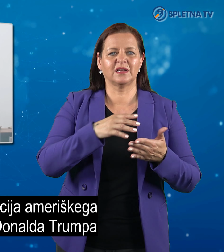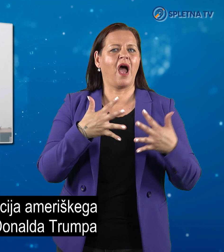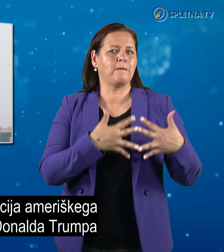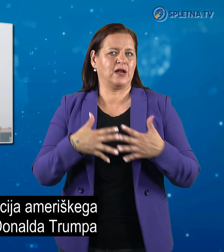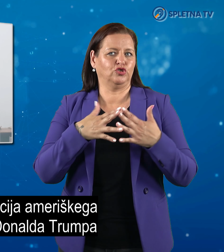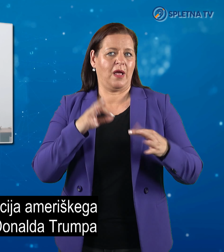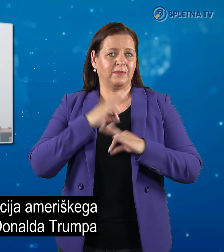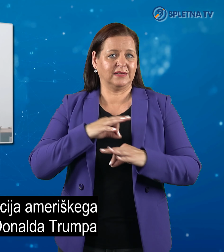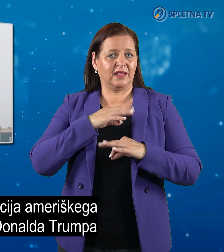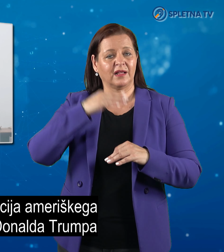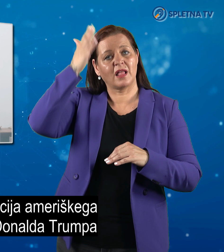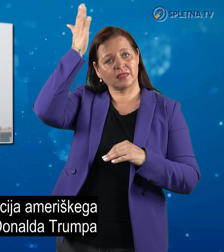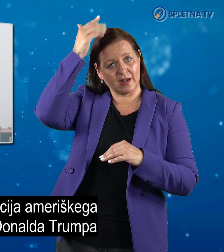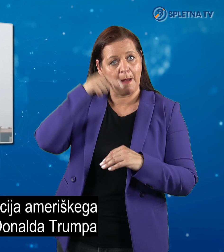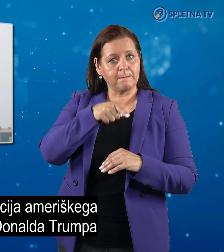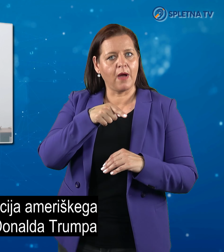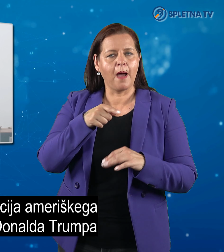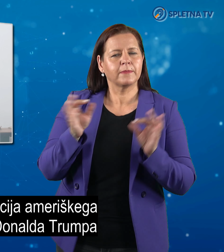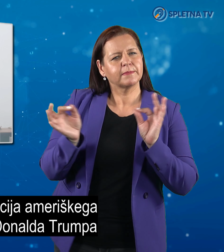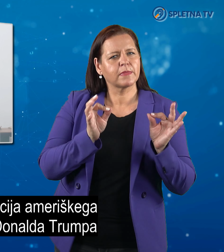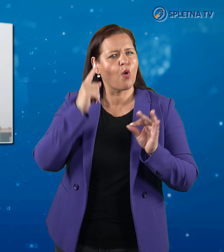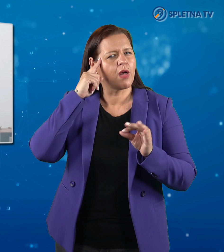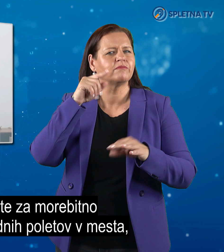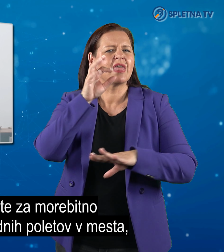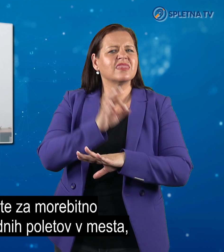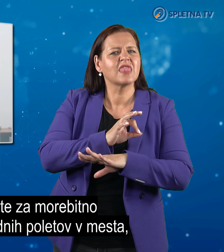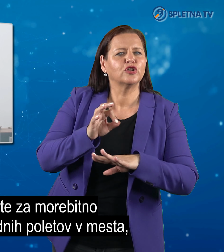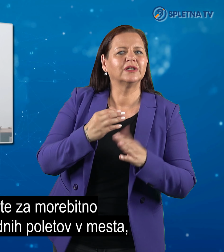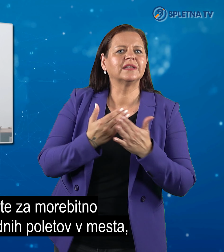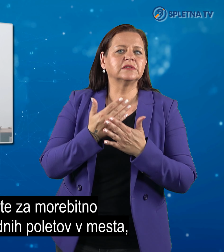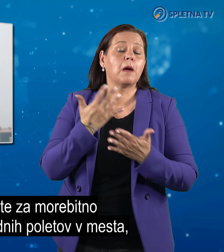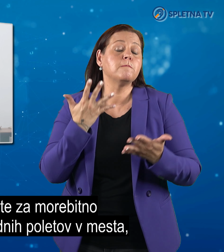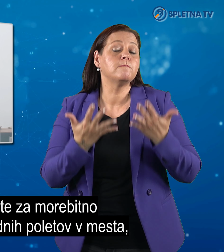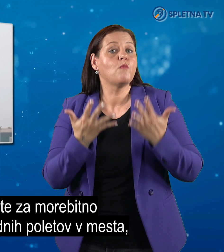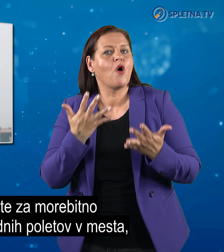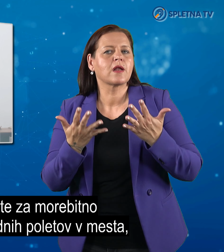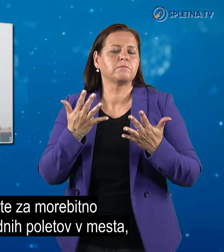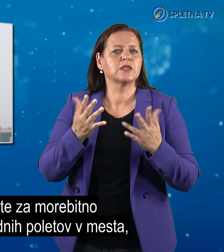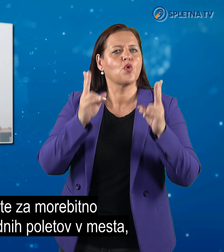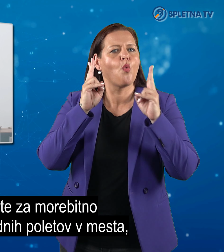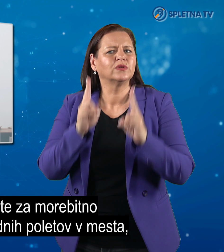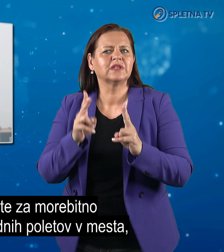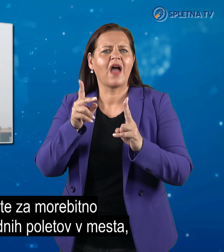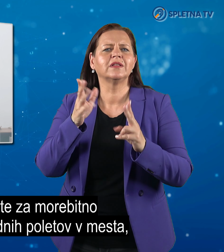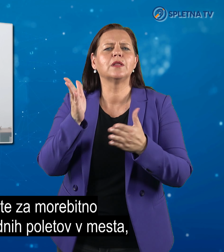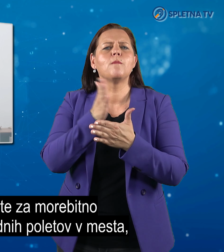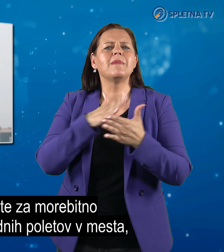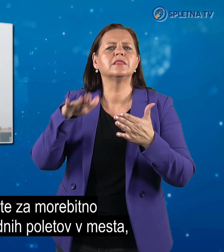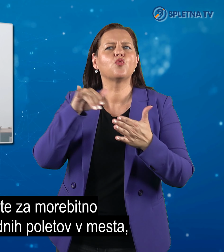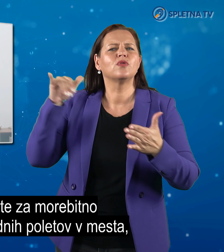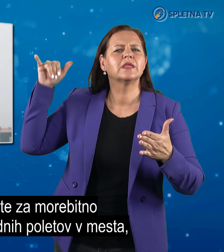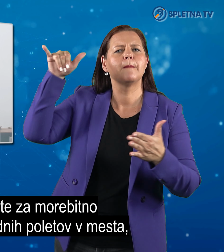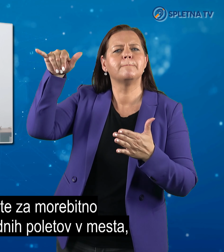Donalda Trumpa pripravlja načrte za morebitno ustavitev mednarodnih poletov v mesta, kjer vodijo demokrati, ki